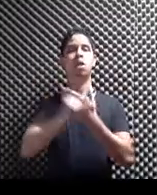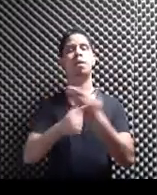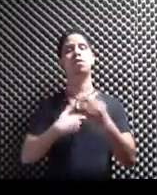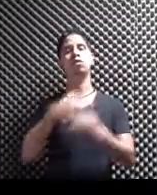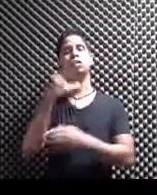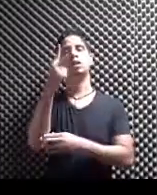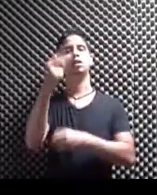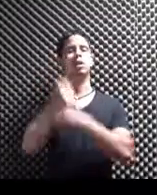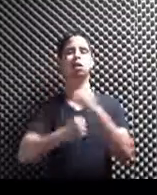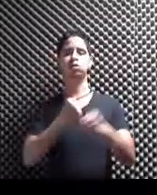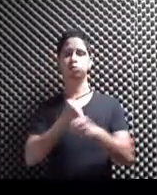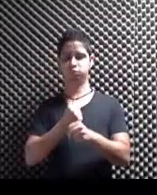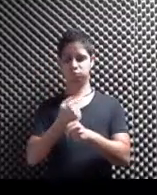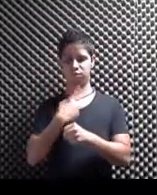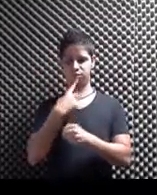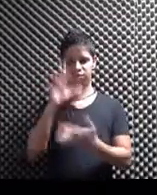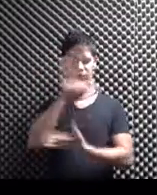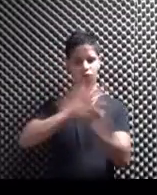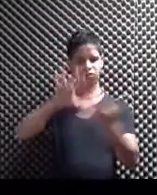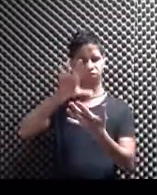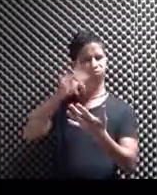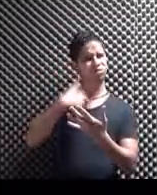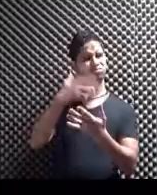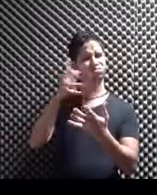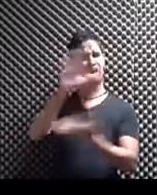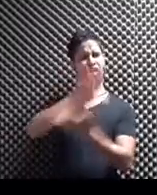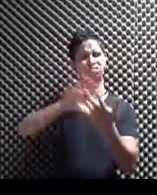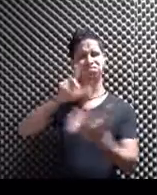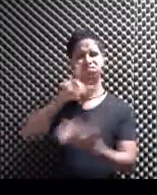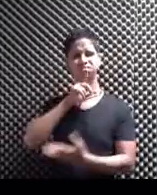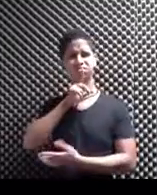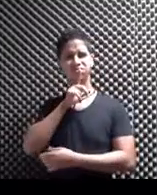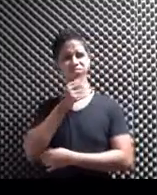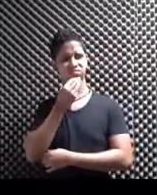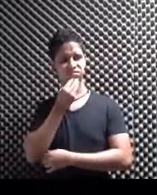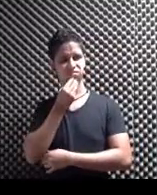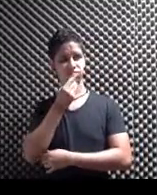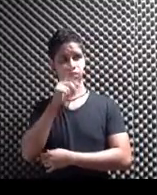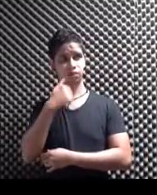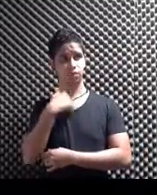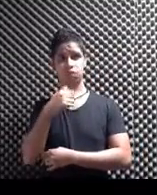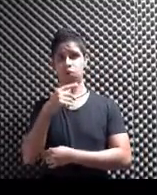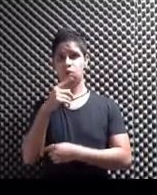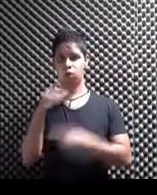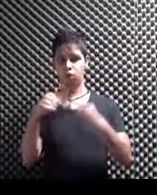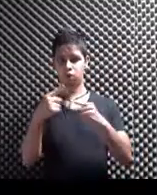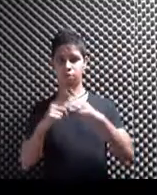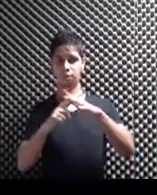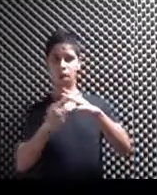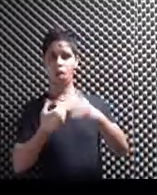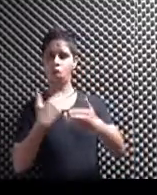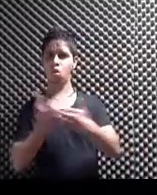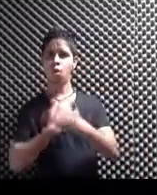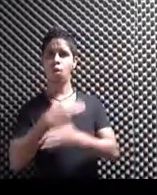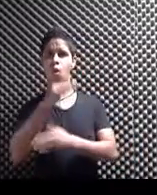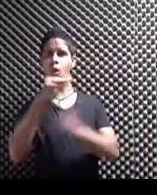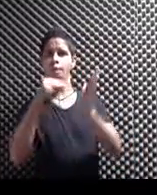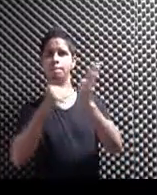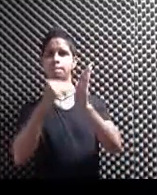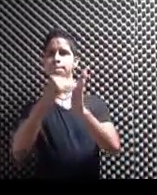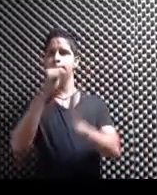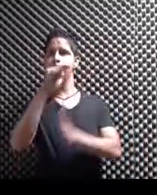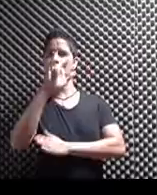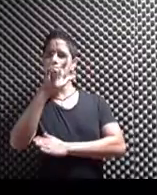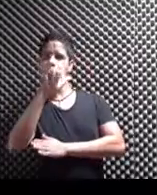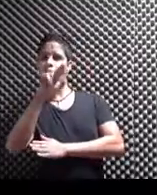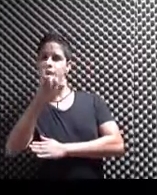me confunde. A mí también. Eso es un revolú. Sí. Era como el nuevo milenio. Cuando empezaba en el 2001, la